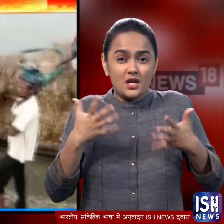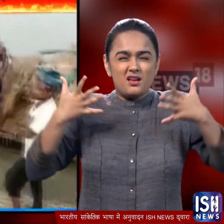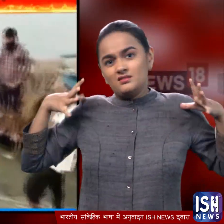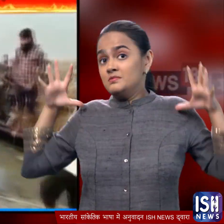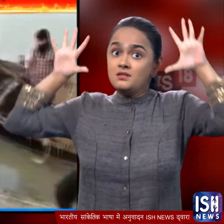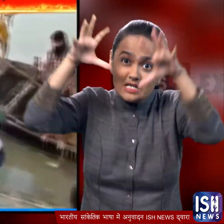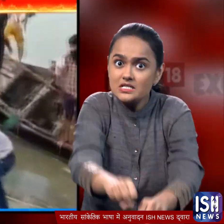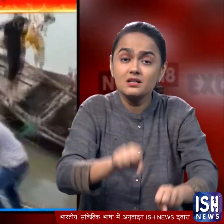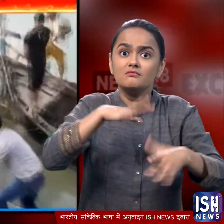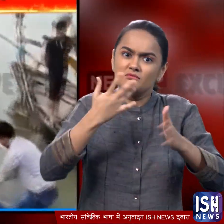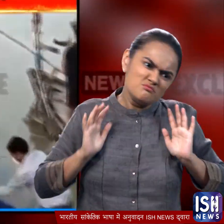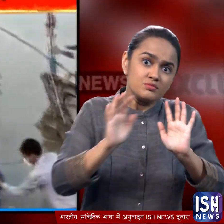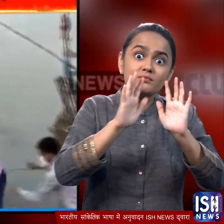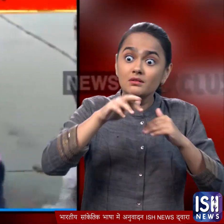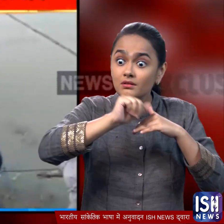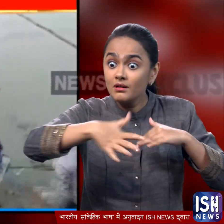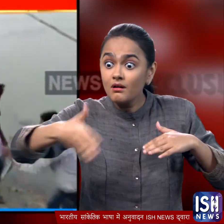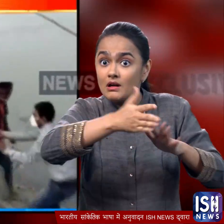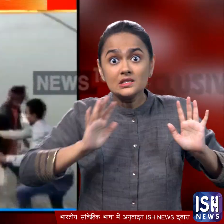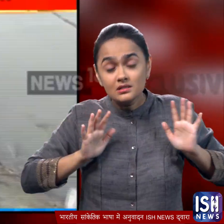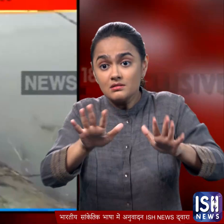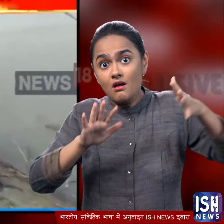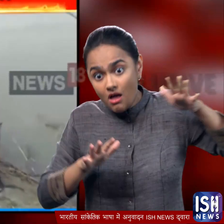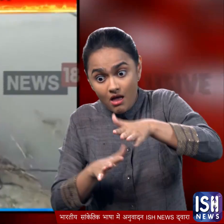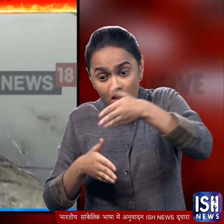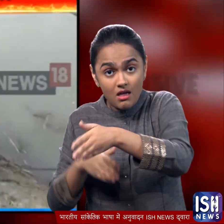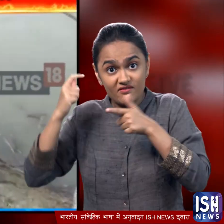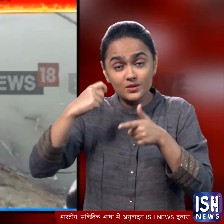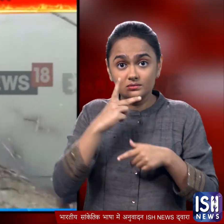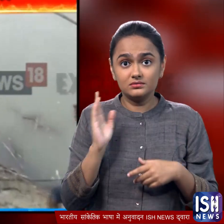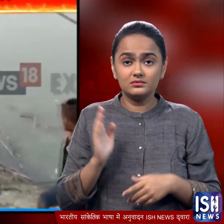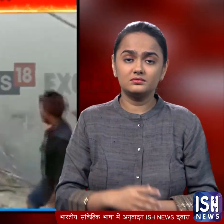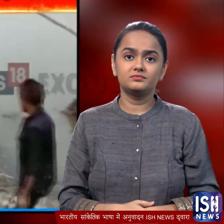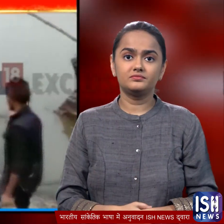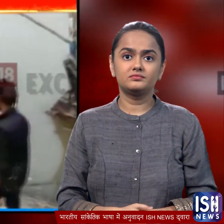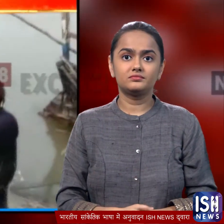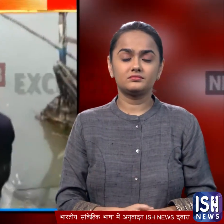सदस्य पर कूद पड़ा और उसे धक्का देकर नदी किनारे जमीन पर गिरा दिया।